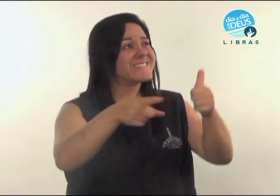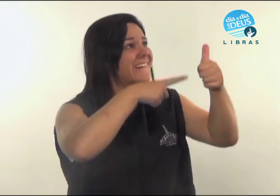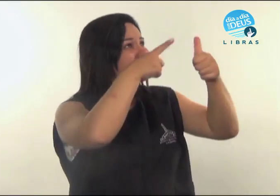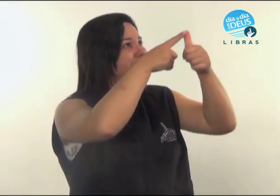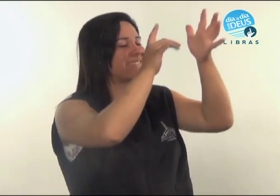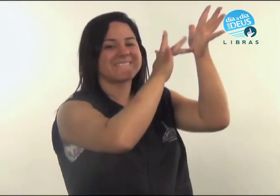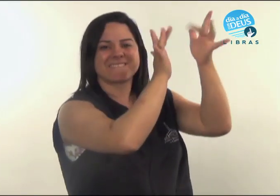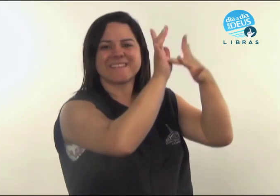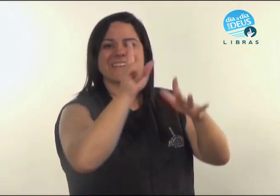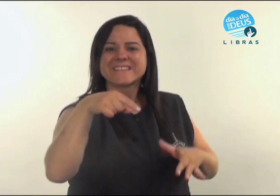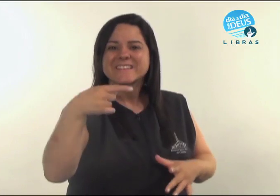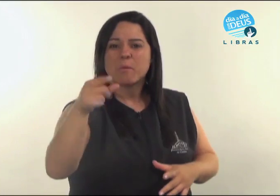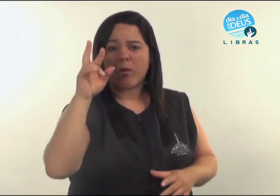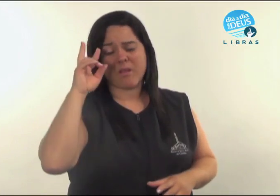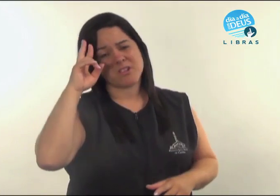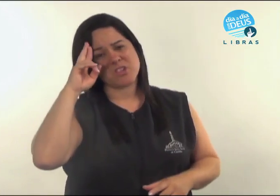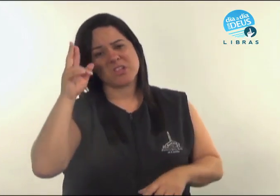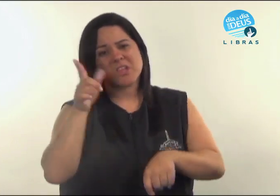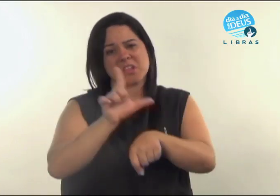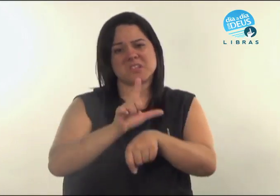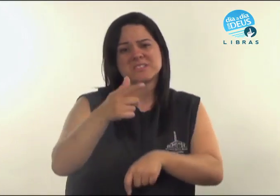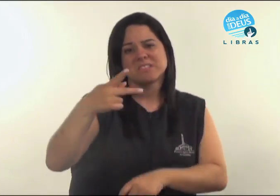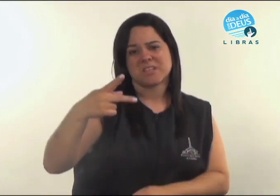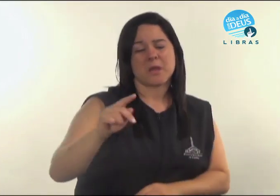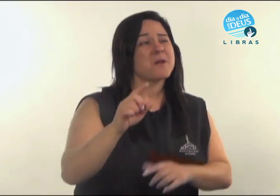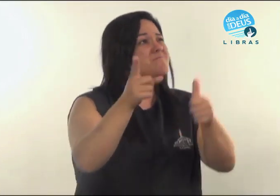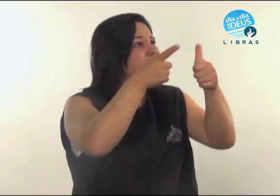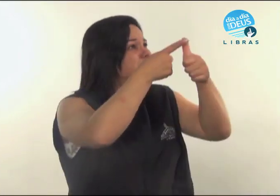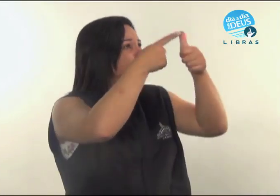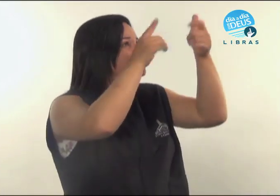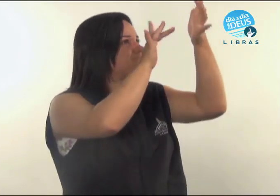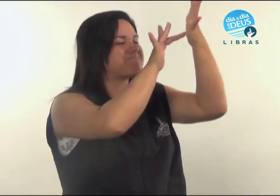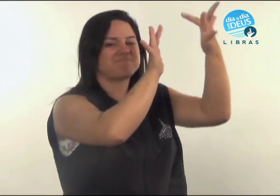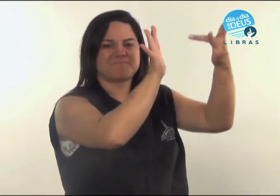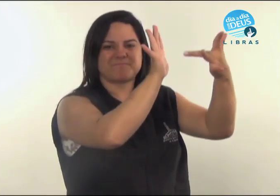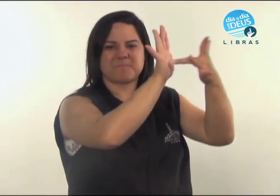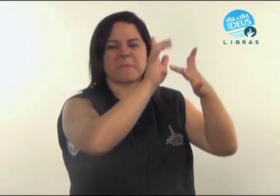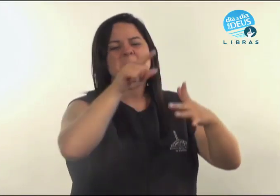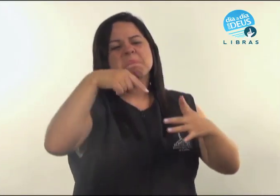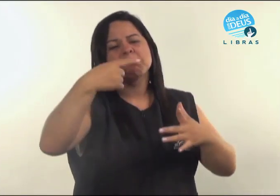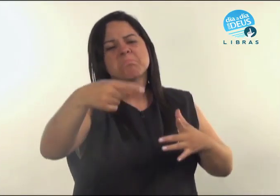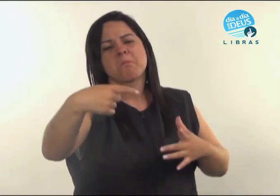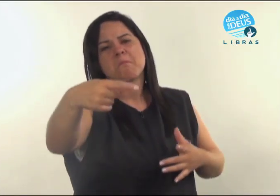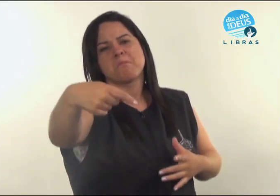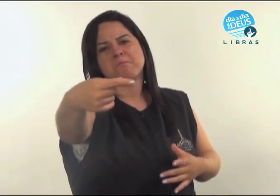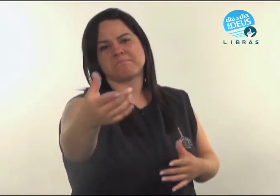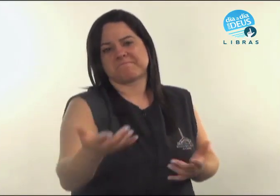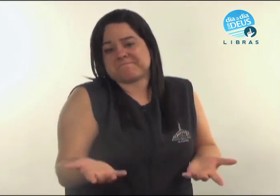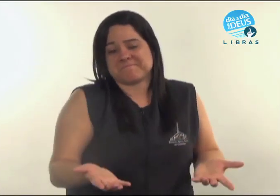chefe. Primeiro é Jesus, depois vem o seu líder. Primeiro é Jesus, depois.